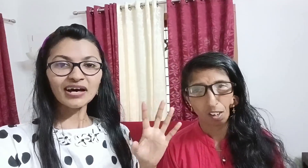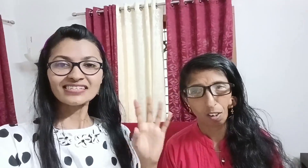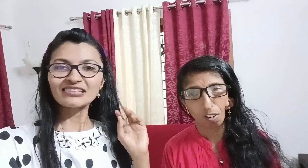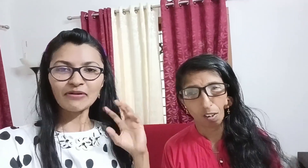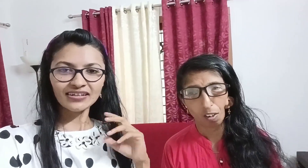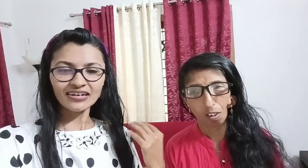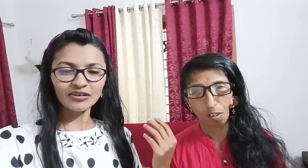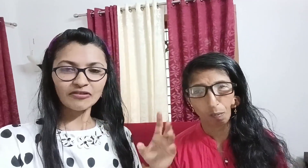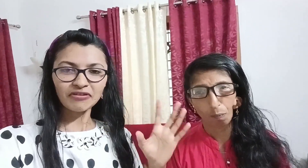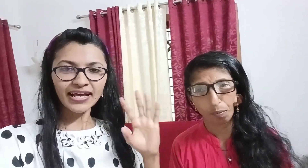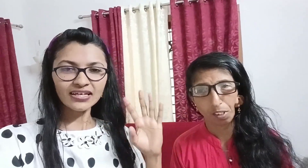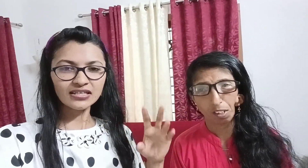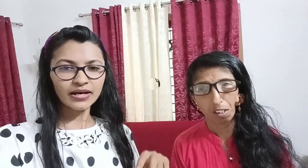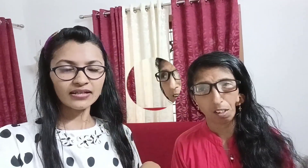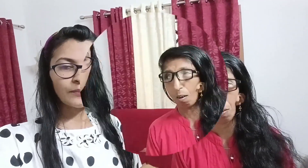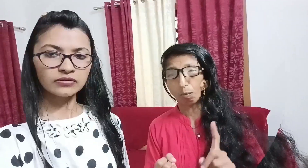ഭാഷന്ന് പറഞ്ഞ കേട്ടോ, ഡെഫ് ലാംഗ്വേജ് എന്ന് പറഞ്ഞ